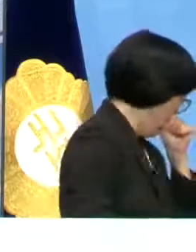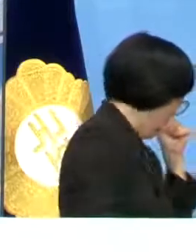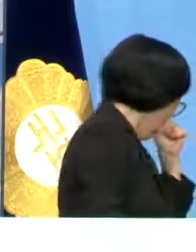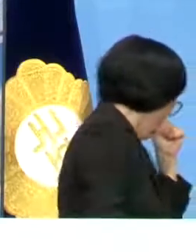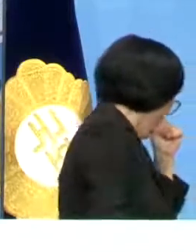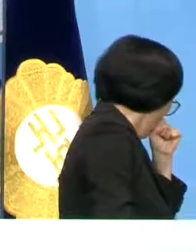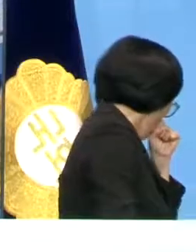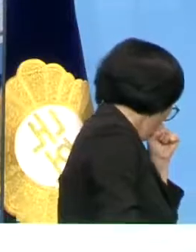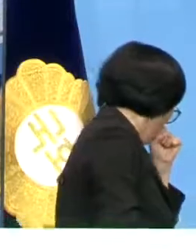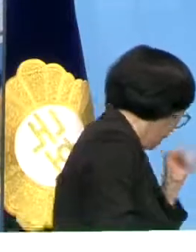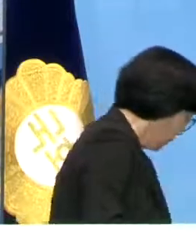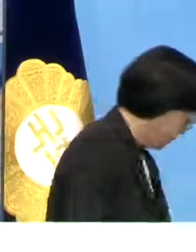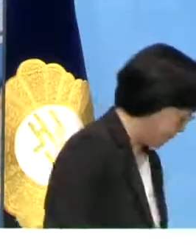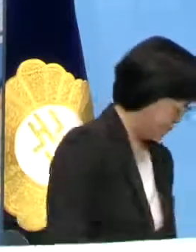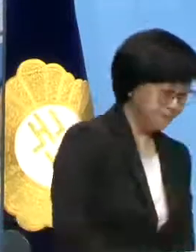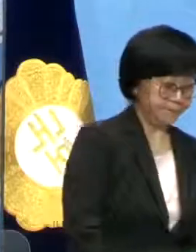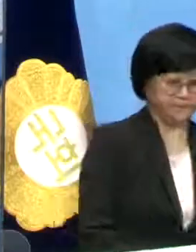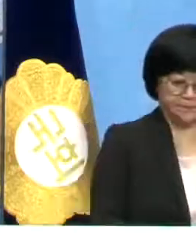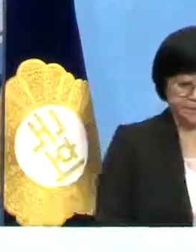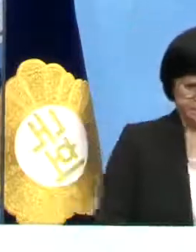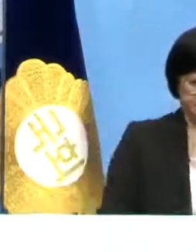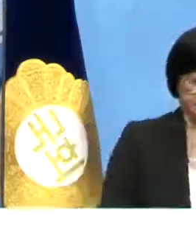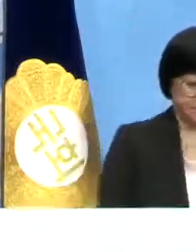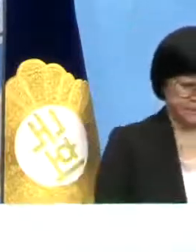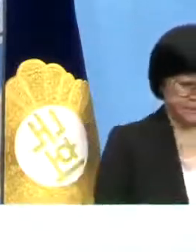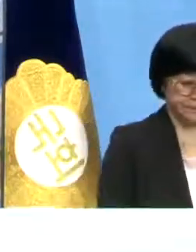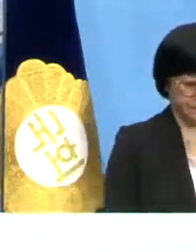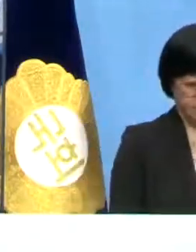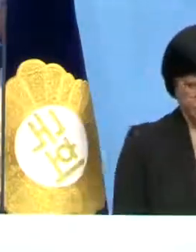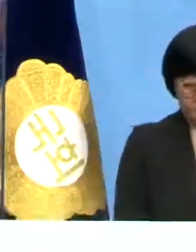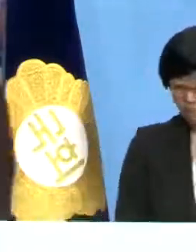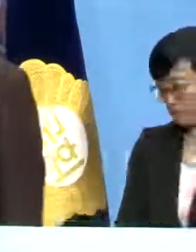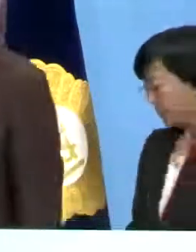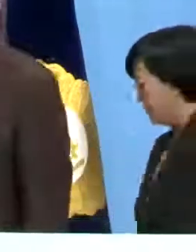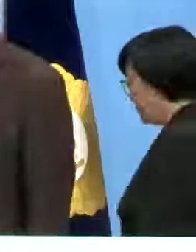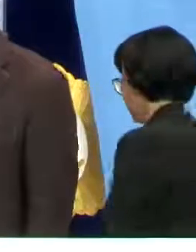앞에 나오셔서 현수막 앞에 좀 써 주시겠습니까 예